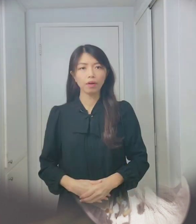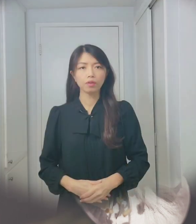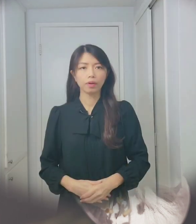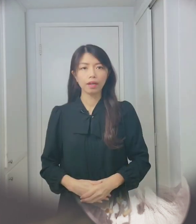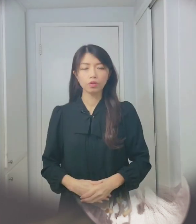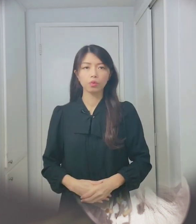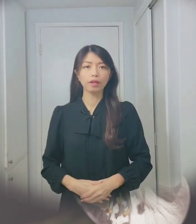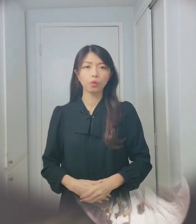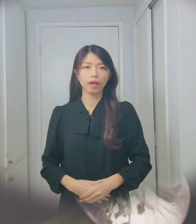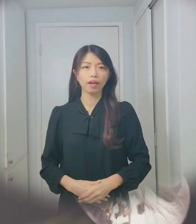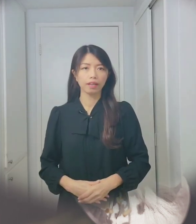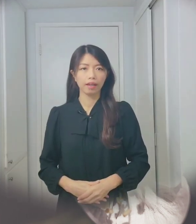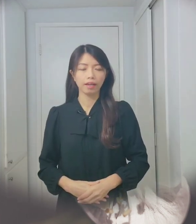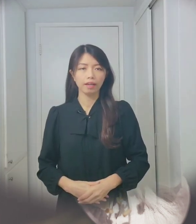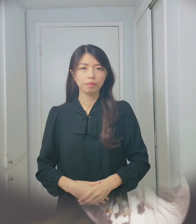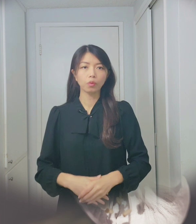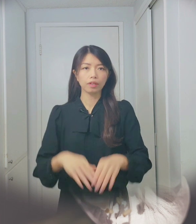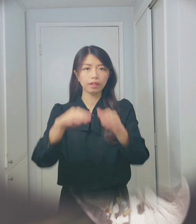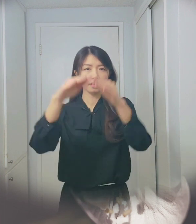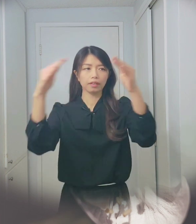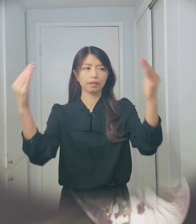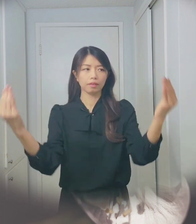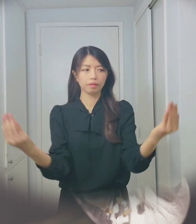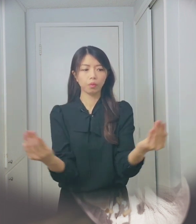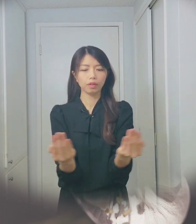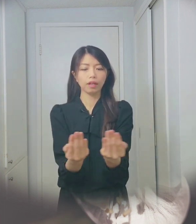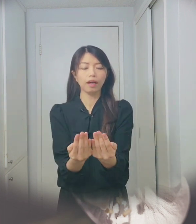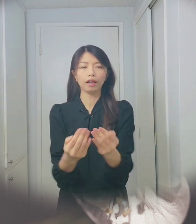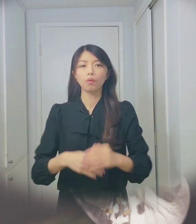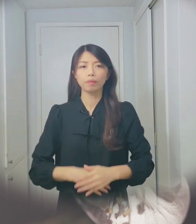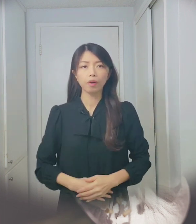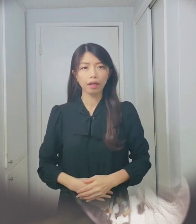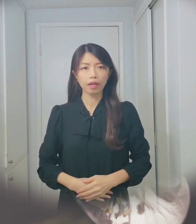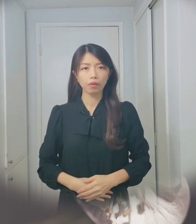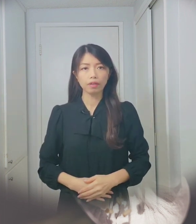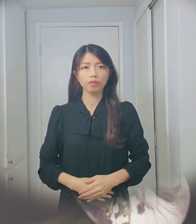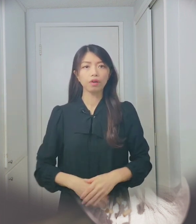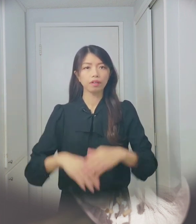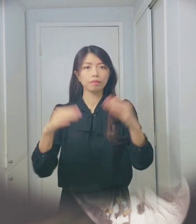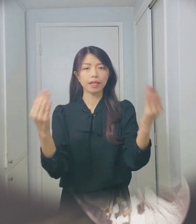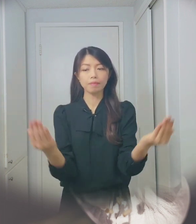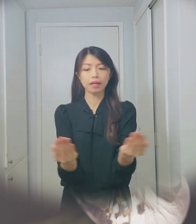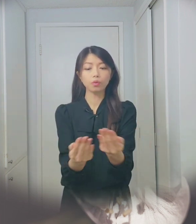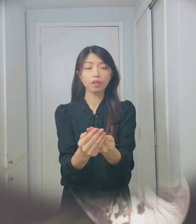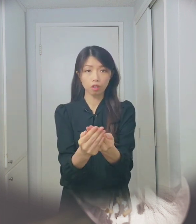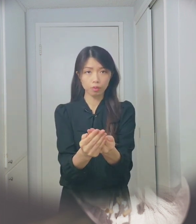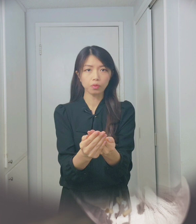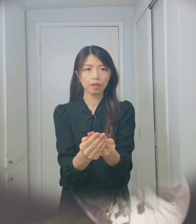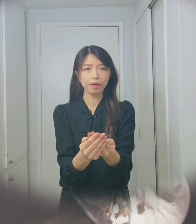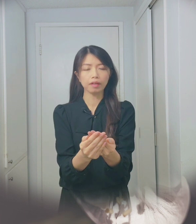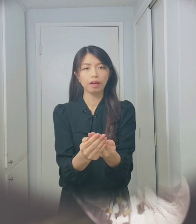모든 생활 속에 주와 동행하네. 모든 아까 완벽하다라고 한 뜻의 수어는 마지막에